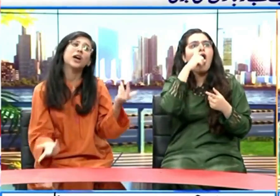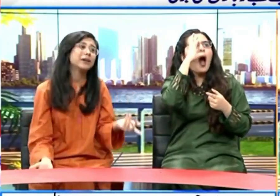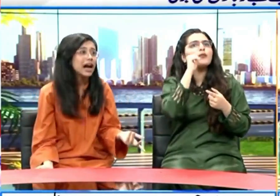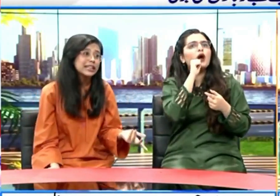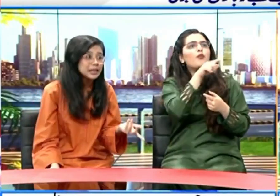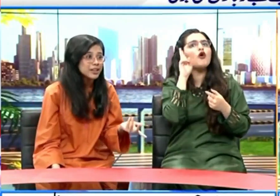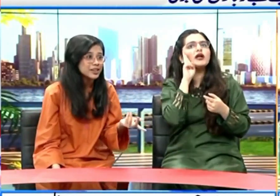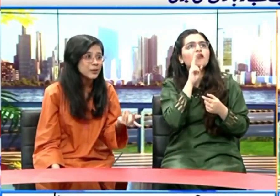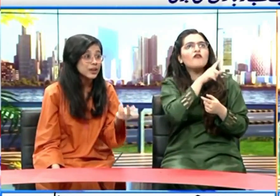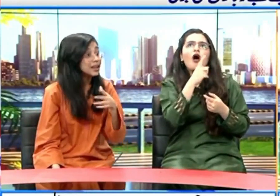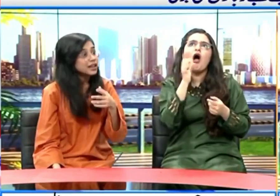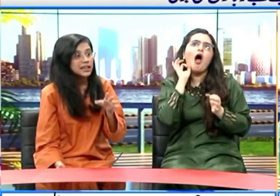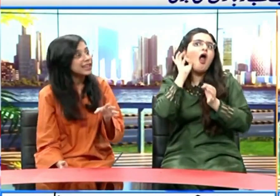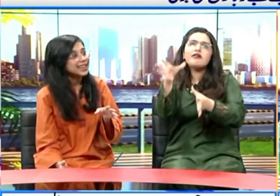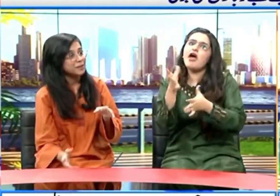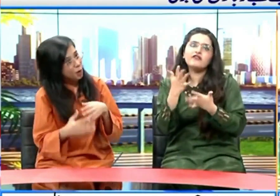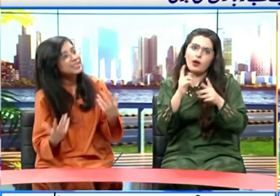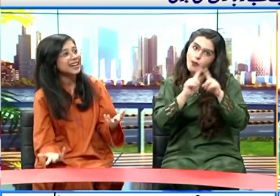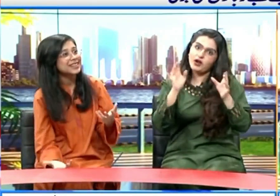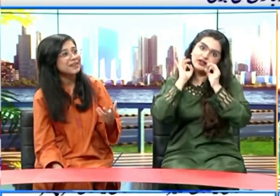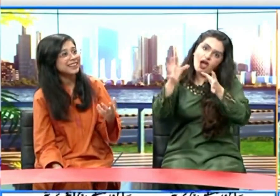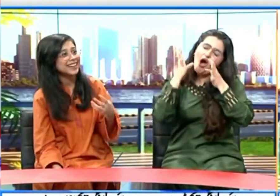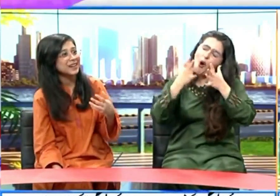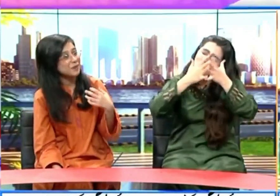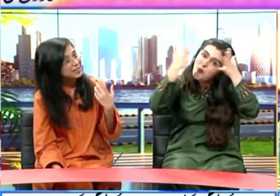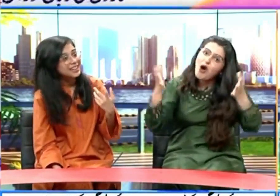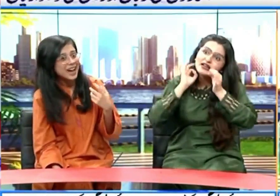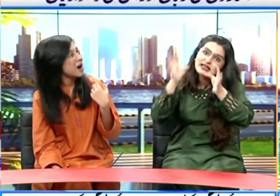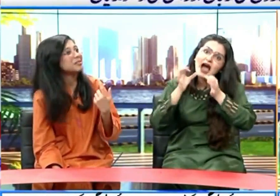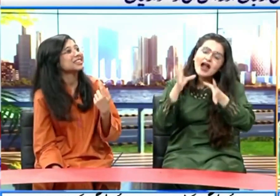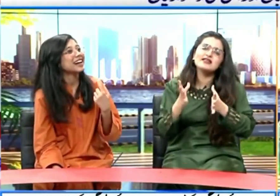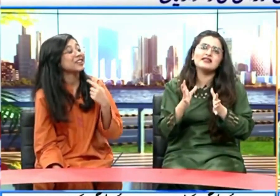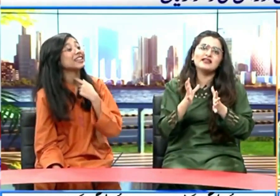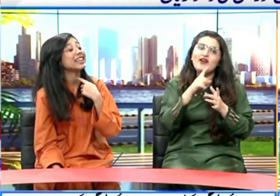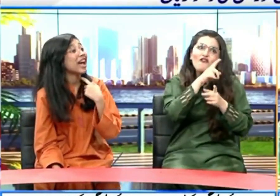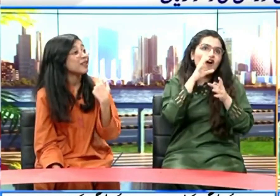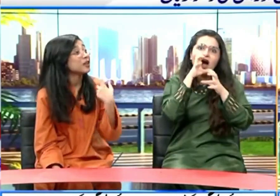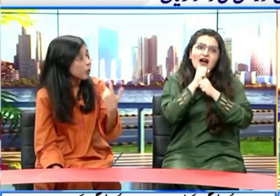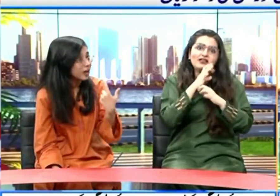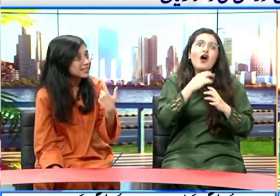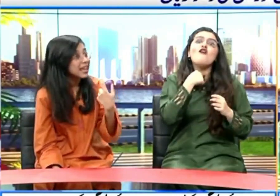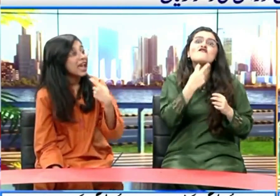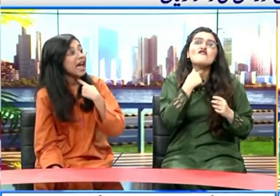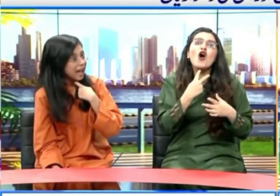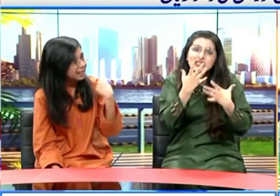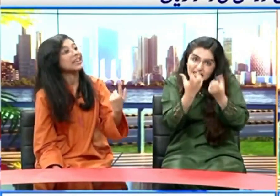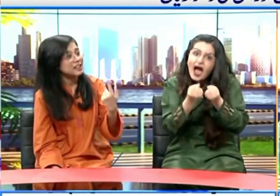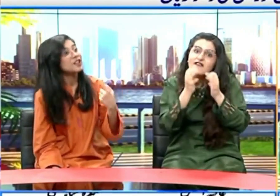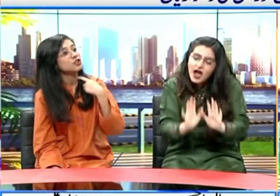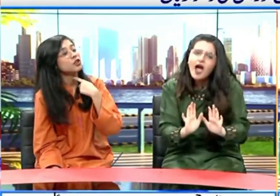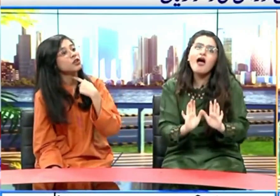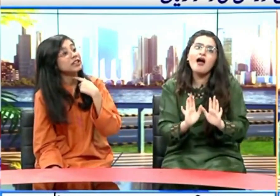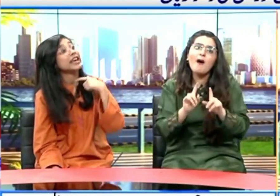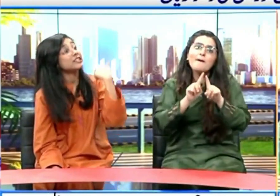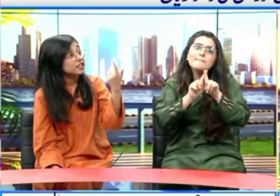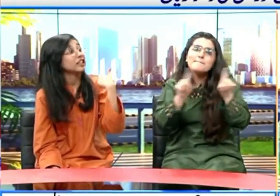تو گھر پہ ڈانٹ ہی نہیں پڑتی ہوگی. نہیں, بہت زیادہ پڑتی ہے, بہت خاموش ڈانٹ نہیں ہوتی. They have the voice. They have the voice. Yeah. But they